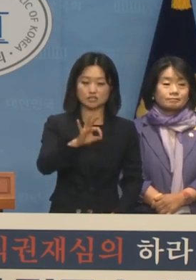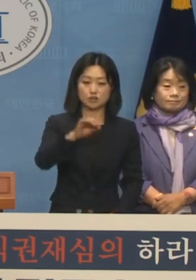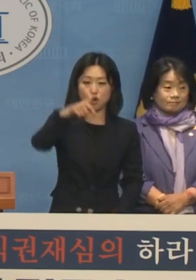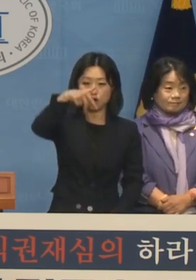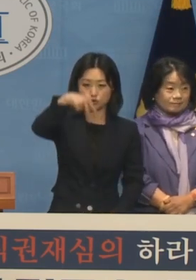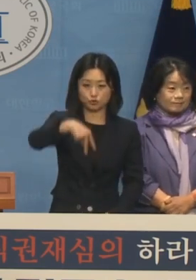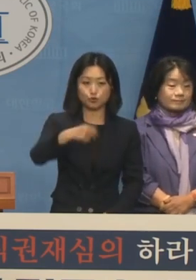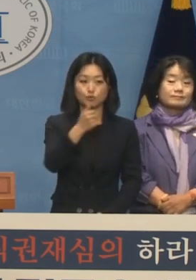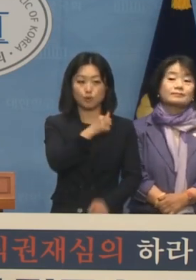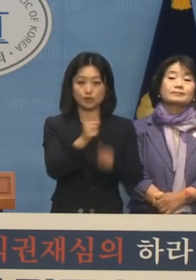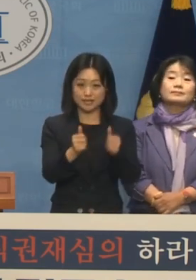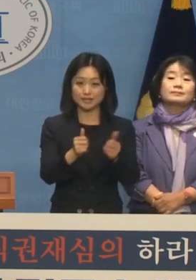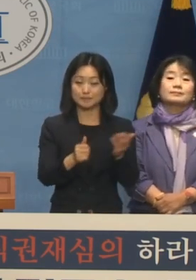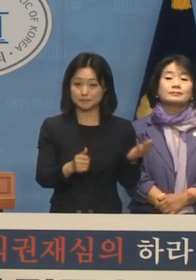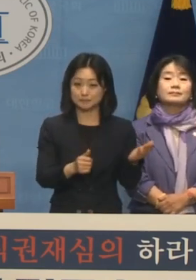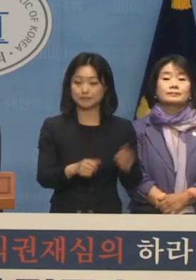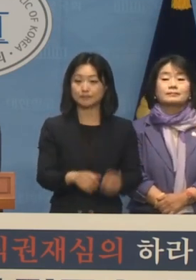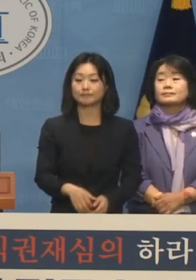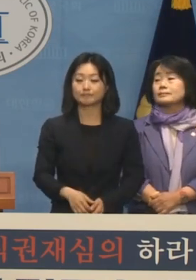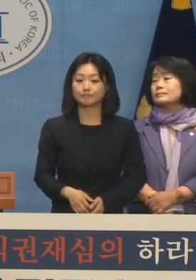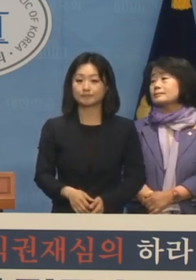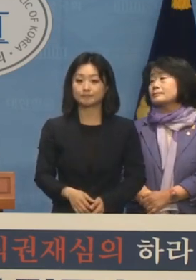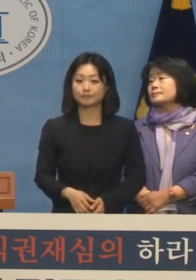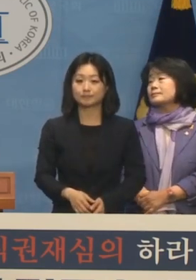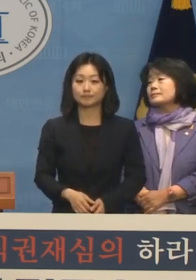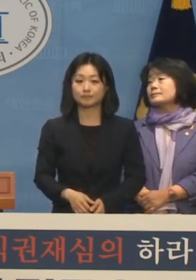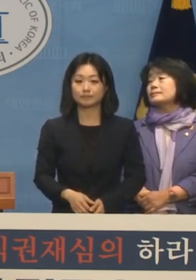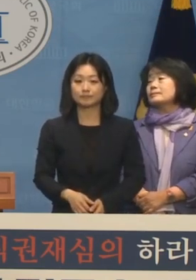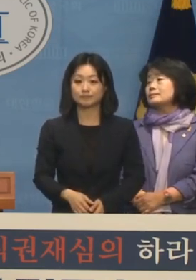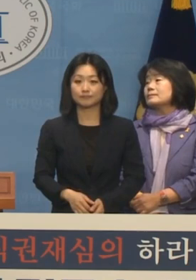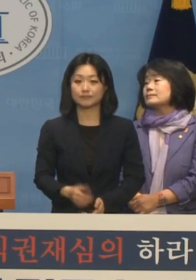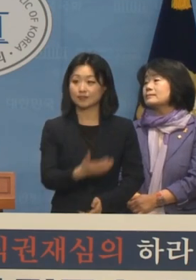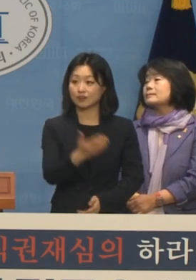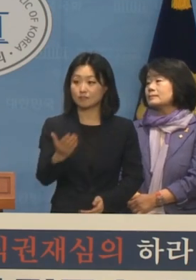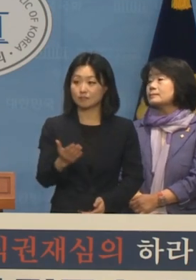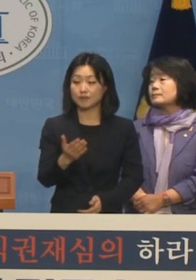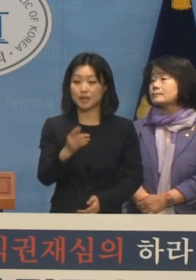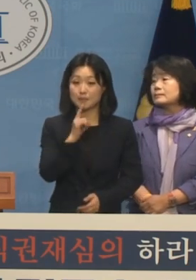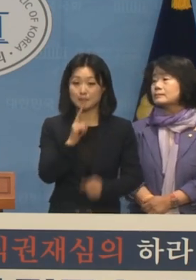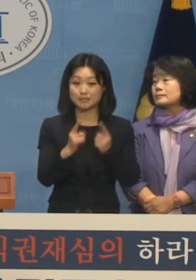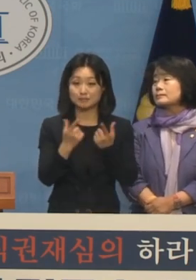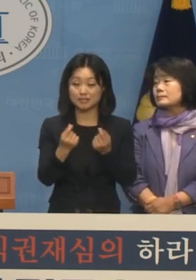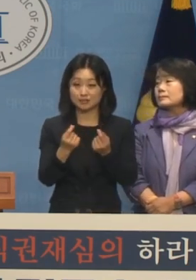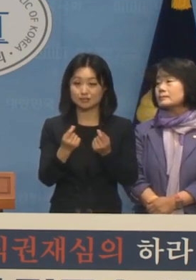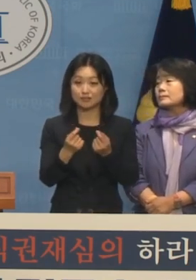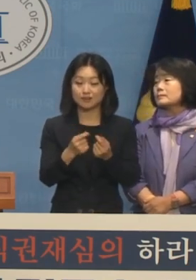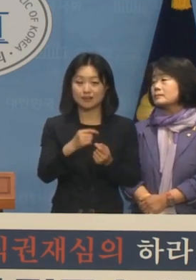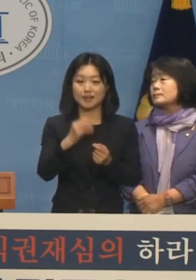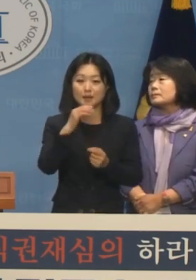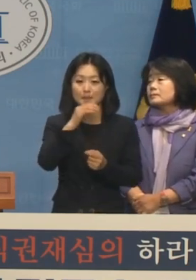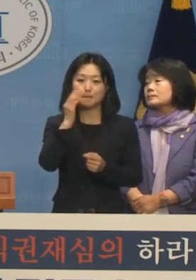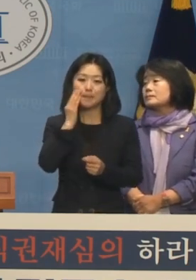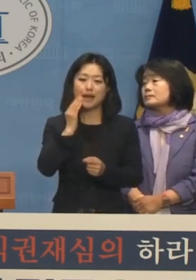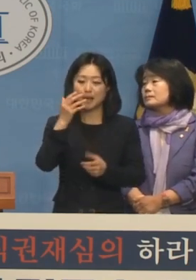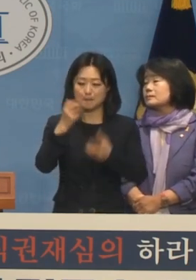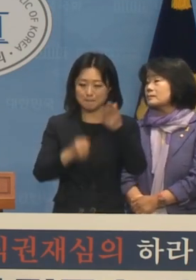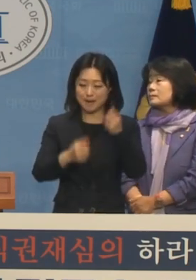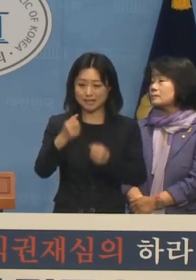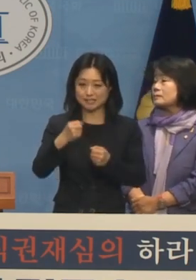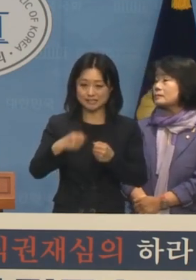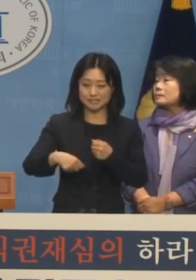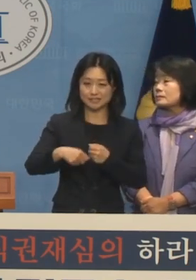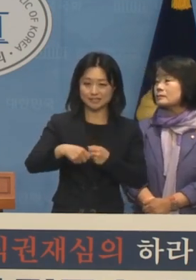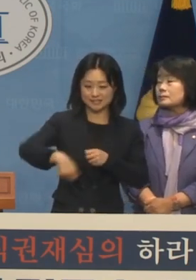오늘 함께해 주셨습니다. 그리고 제 오른쪽에 여러분 아까 말씀해 주신 파란바지 의인, 소방호스를 몸에